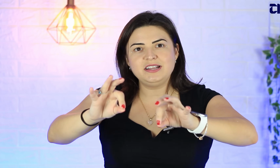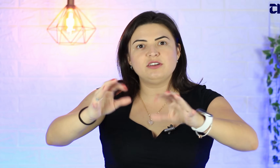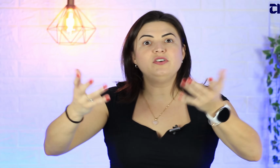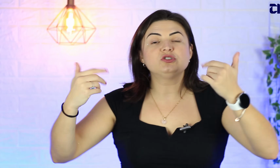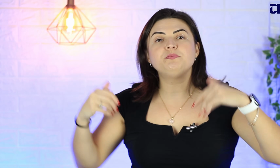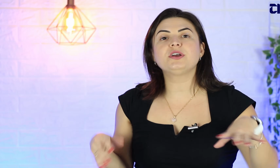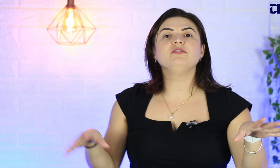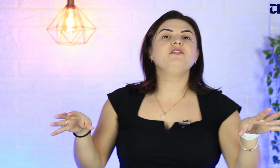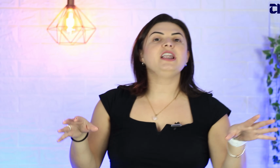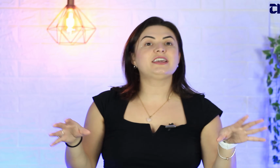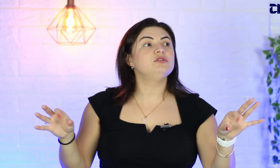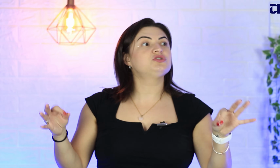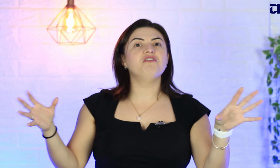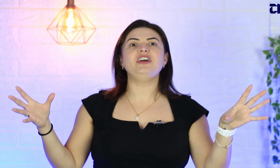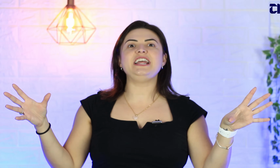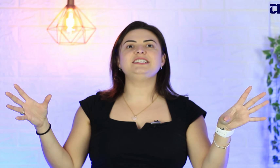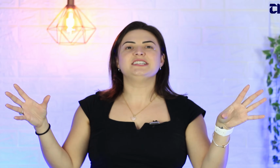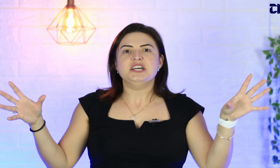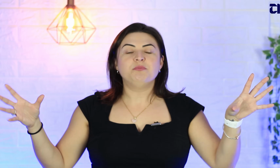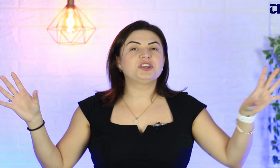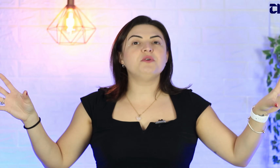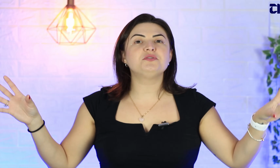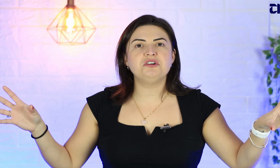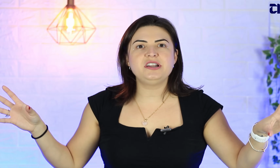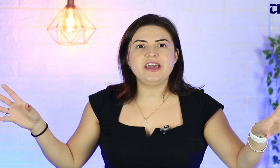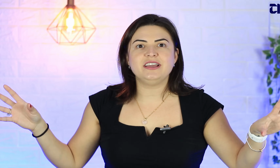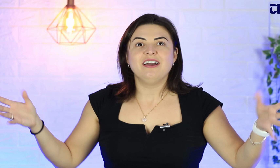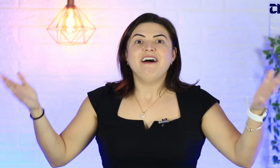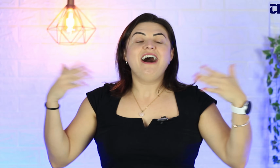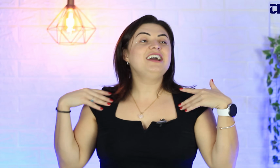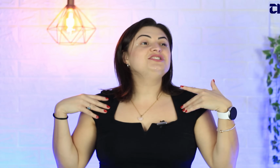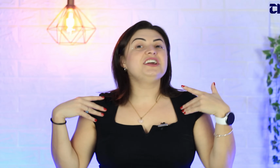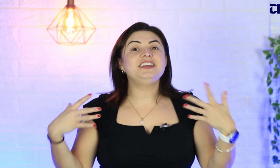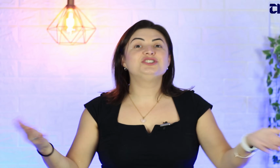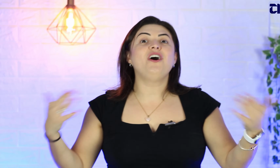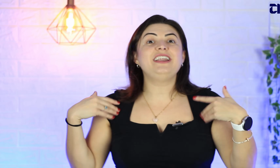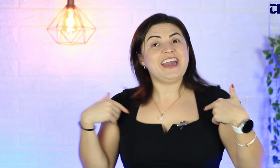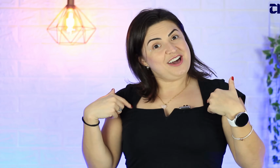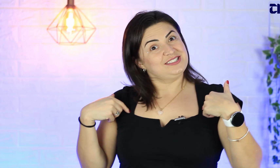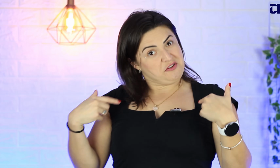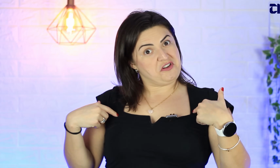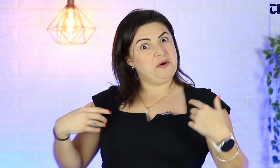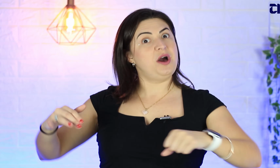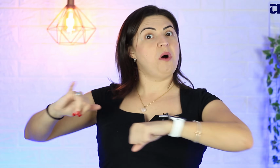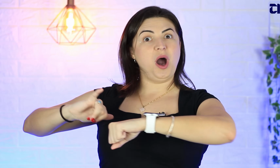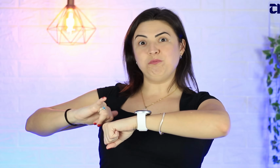Entenderam? Vamos supor que eu vou falar que eu estou feliz porque eu engordei. Ai, gente, olha eu, você viu eu, ó?